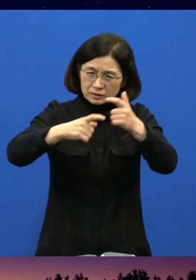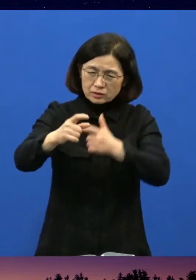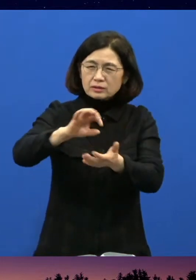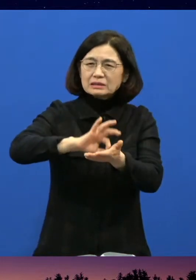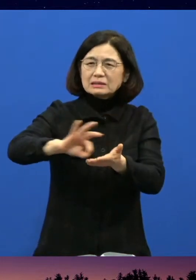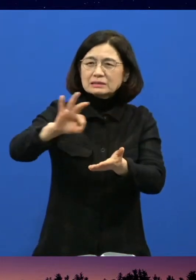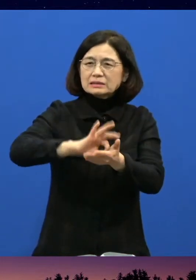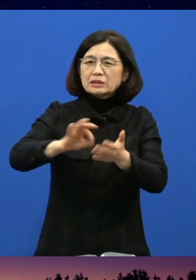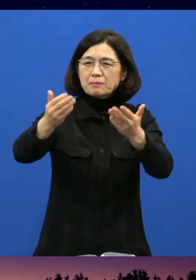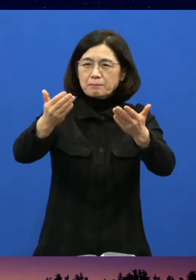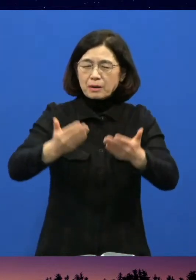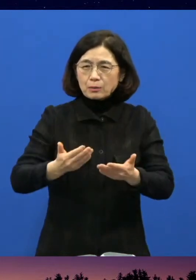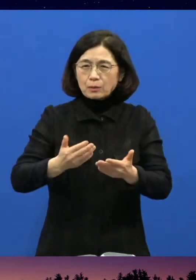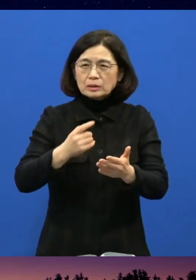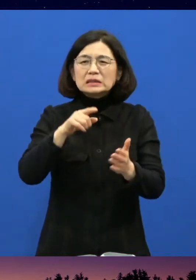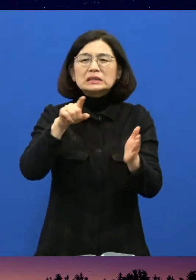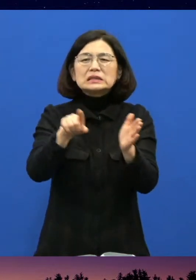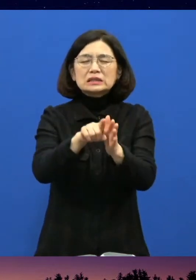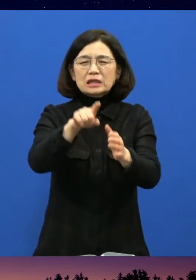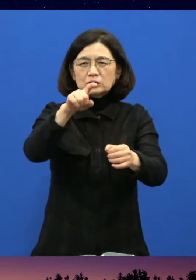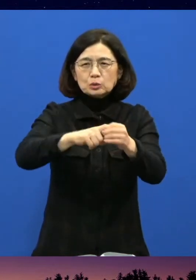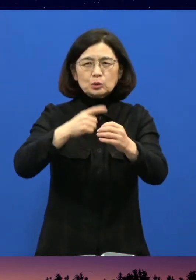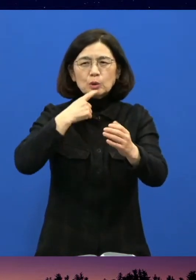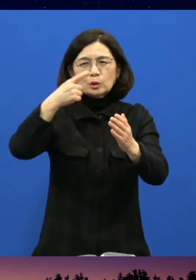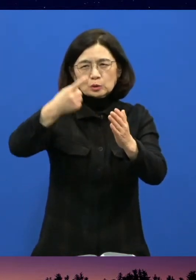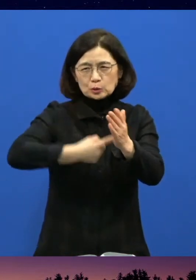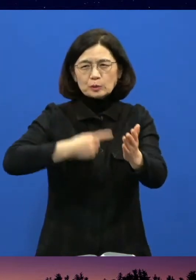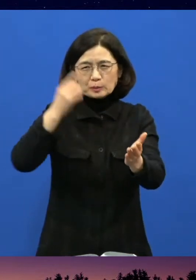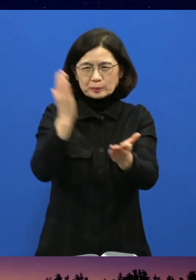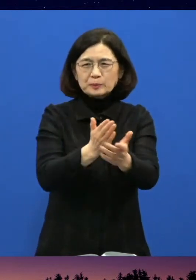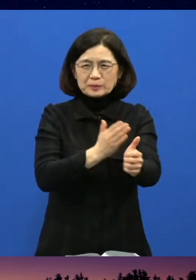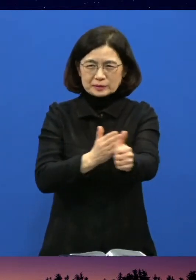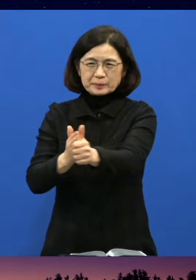보는 일들이 없기를 바라겠습니다.